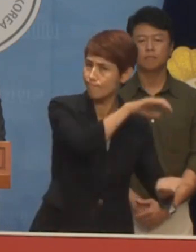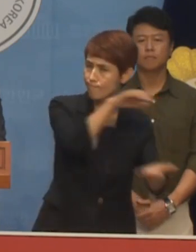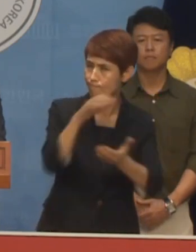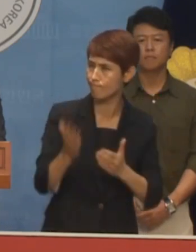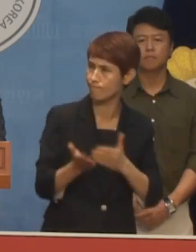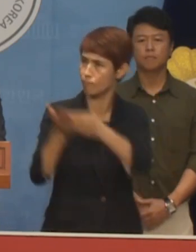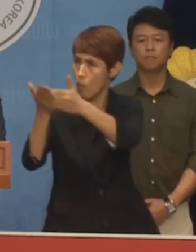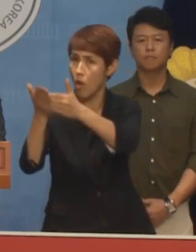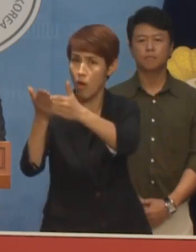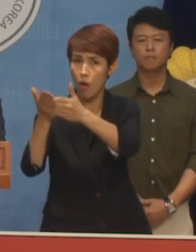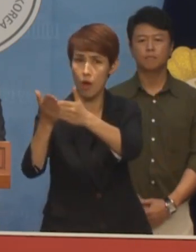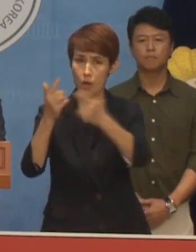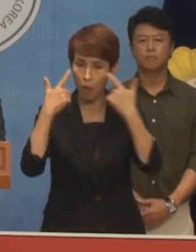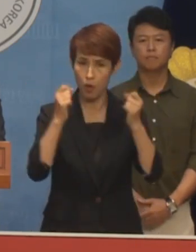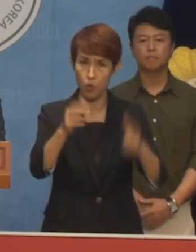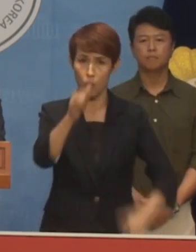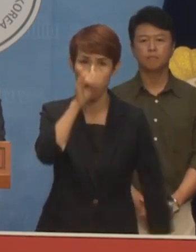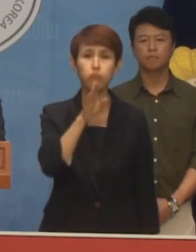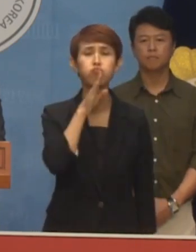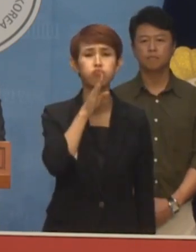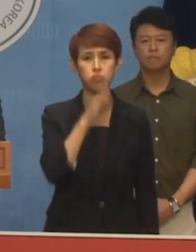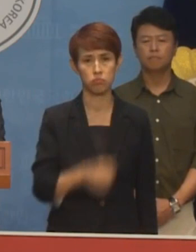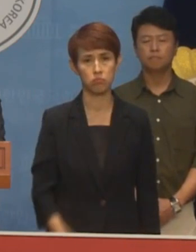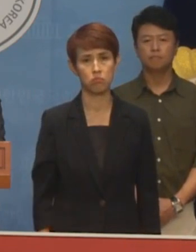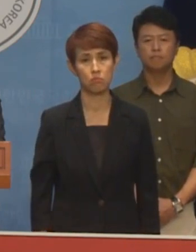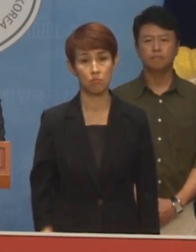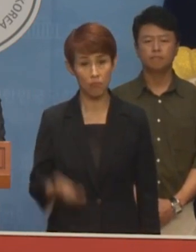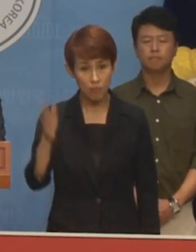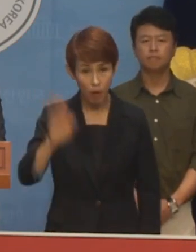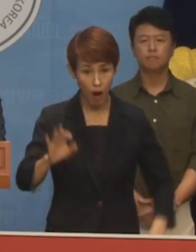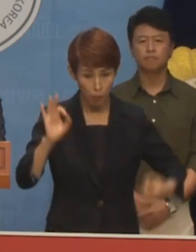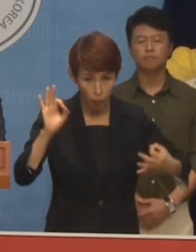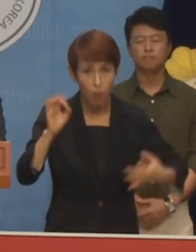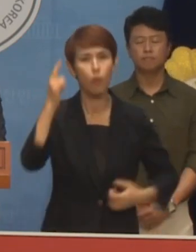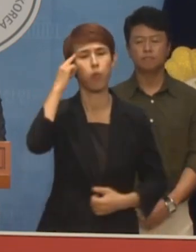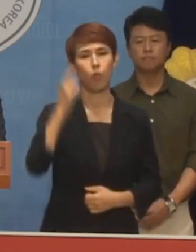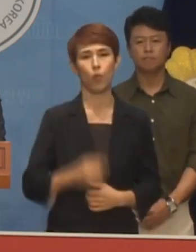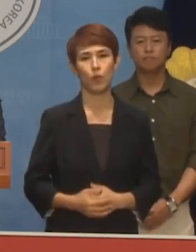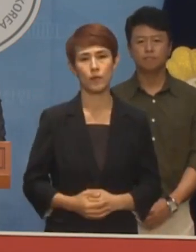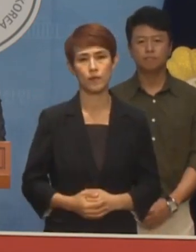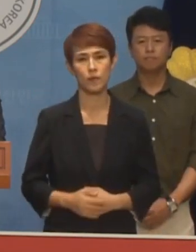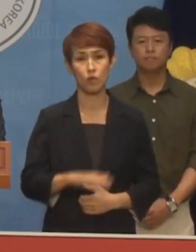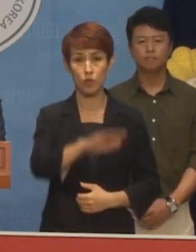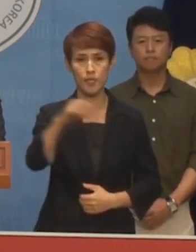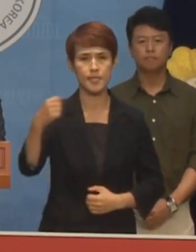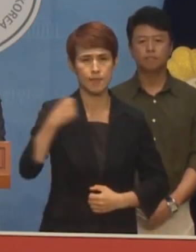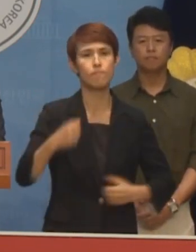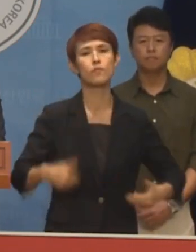먹었다면 분명히 기회는 있었을 것이라고 생각을 합니다. 우리는 힘이 있어야